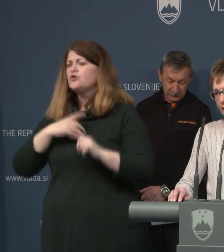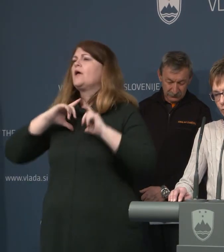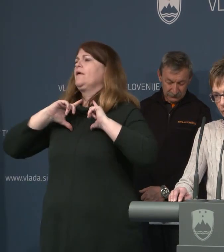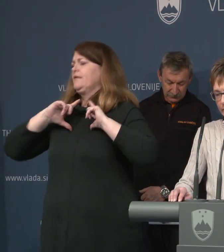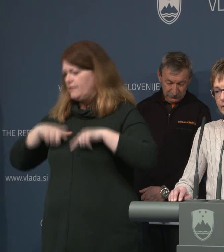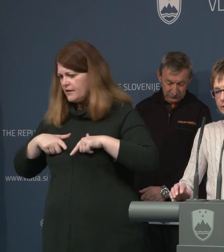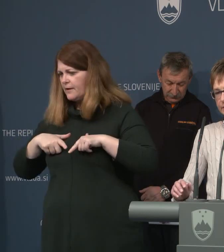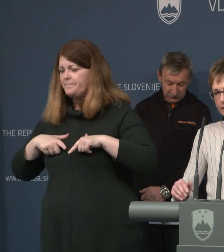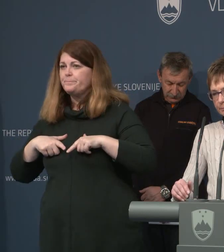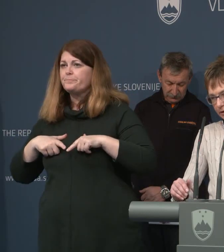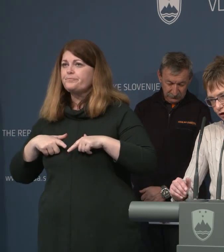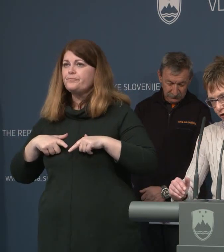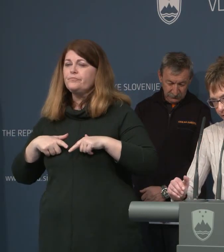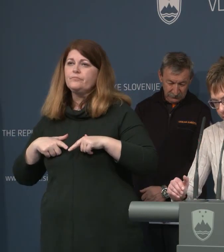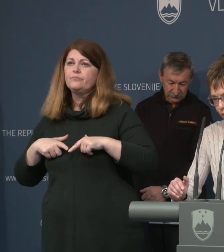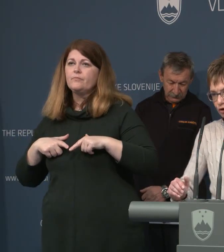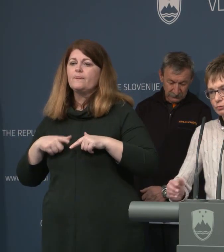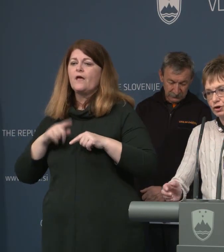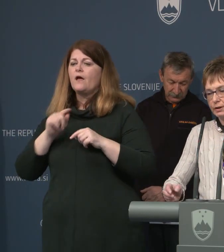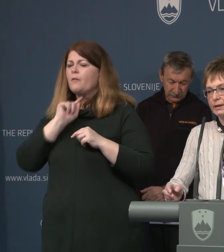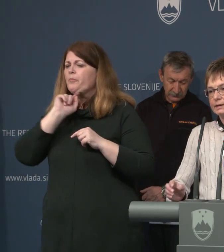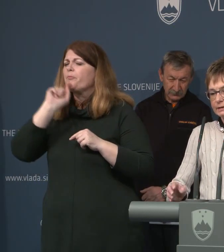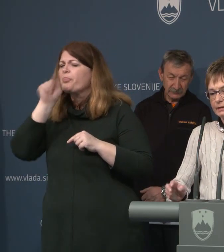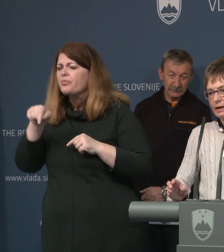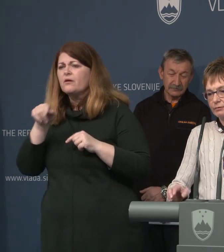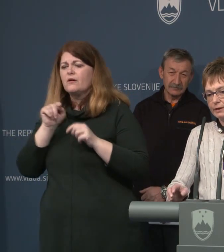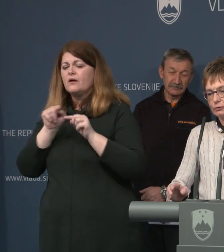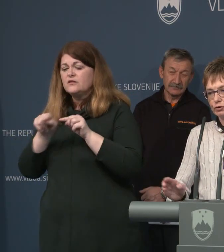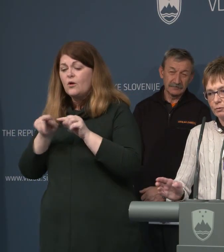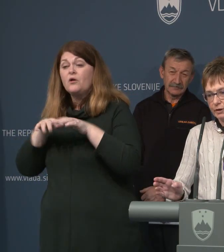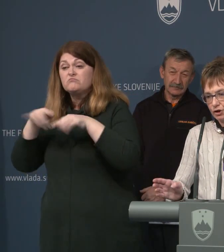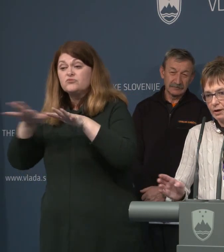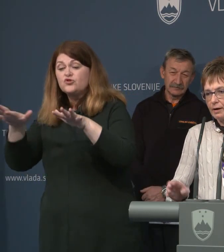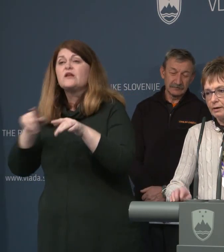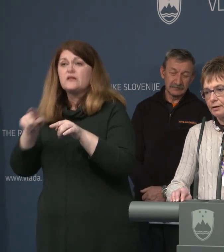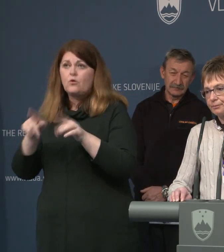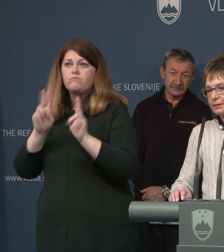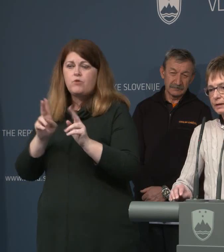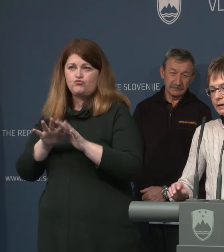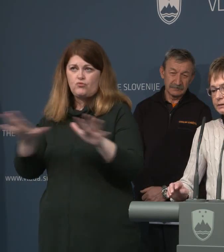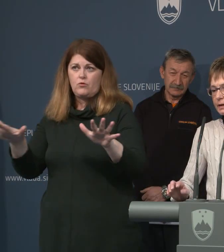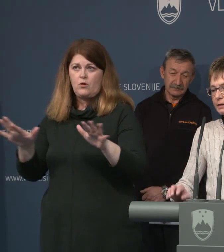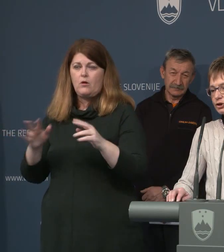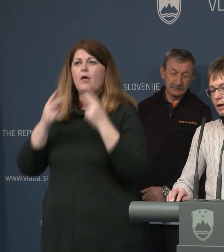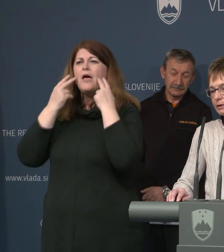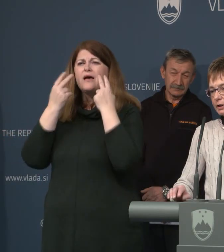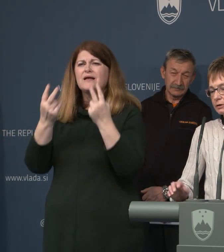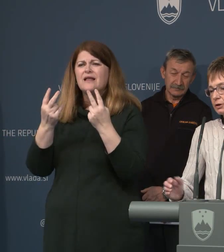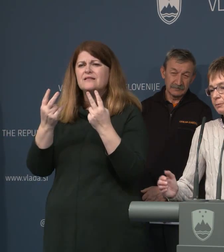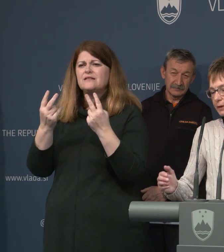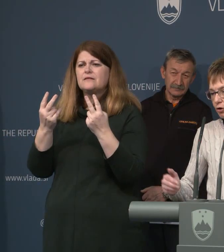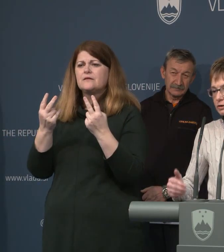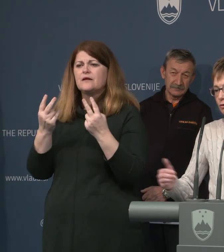ali kalkoli z pač izločkom širi, se ta verjetnost poveča. Glede